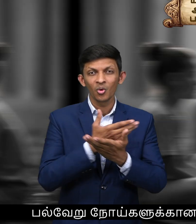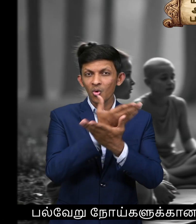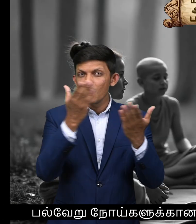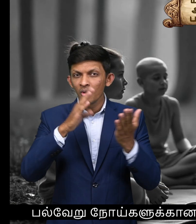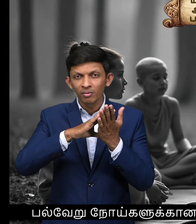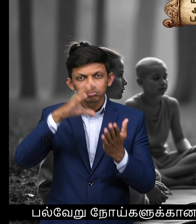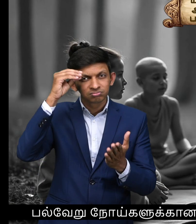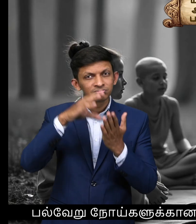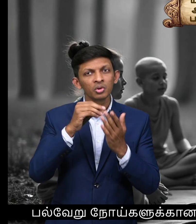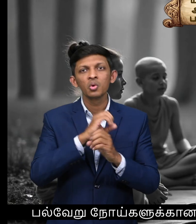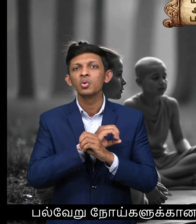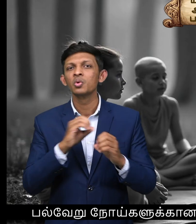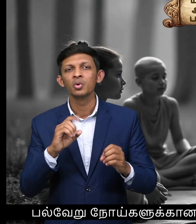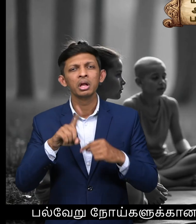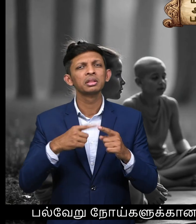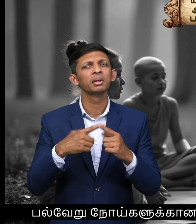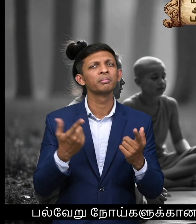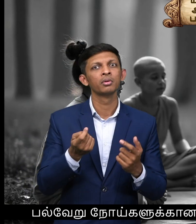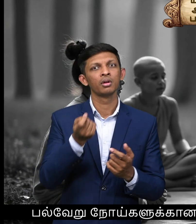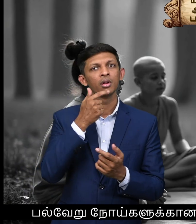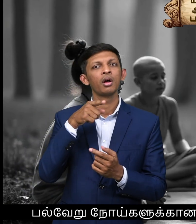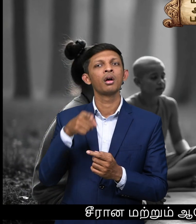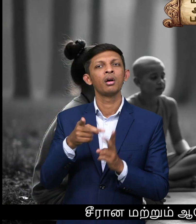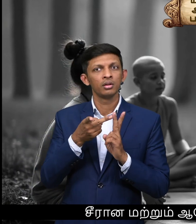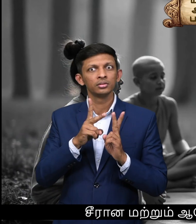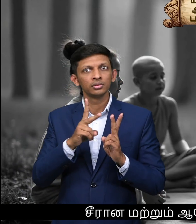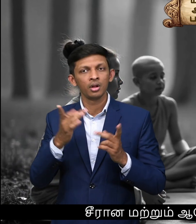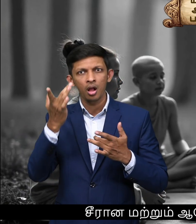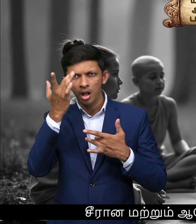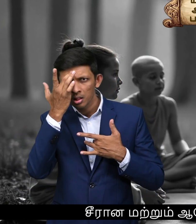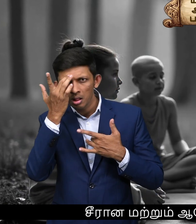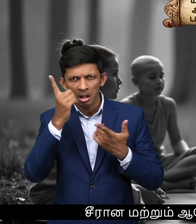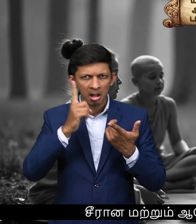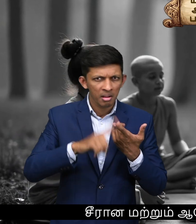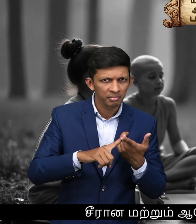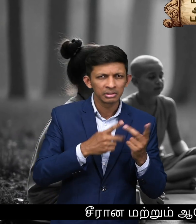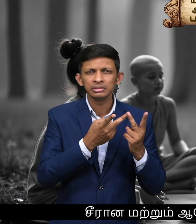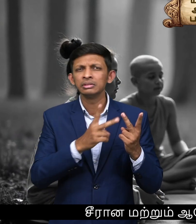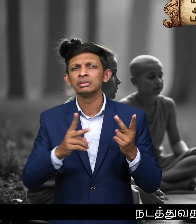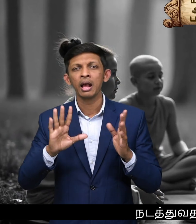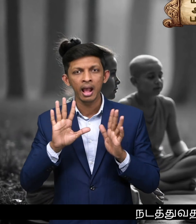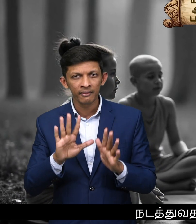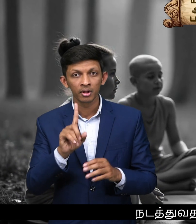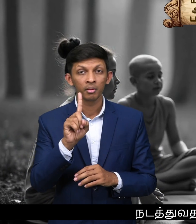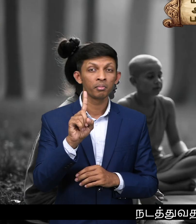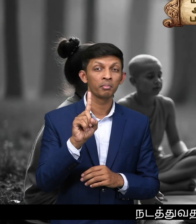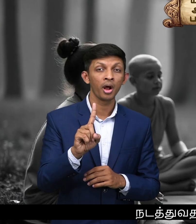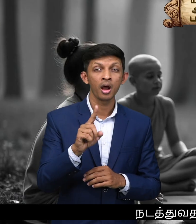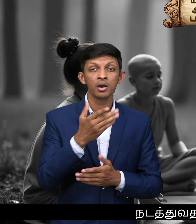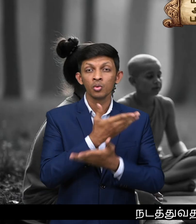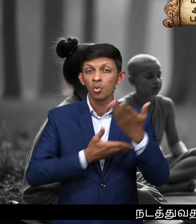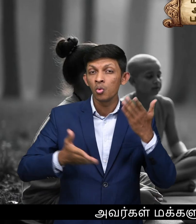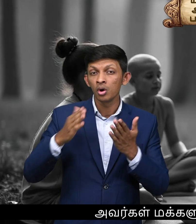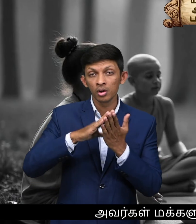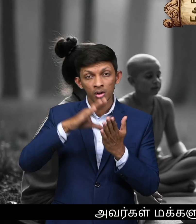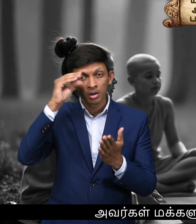பல்வேறு நோய்களுக்கான மருந்துகளை பற்றி மட்டுமல்லாமல் சீரான மற்றும் ஆரோக்கியமான வாழ்க்கையை நடத்துவதற்கான